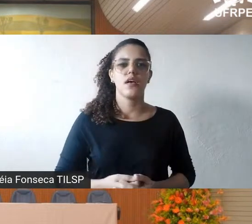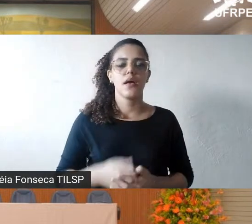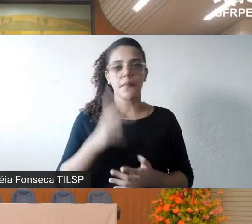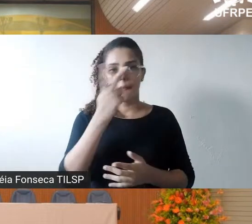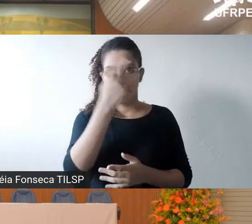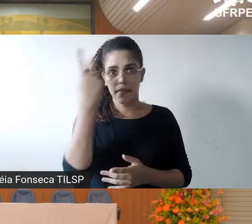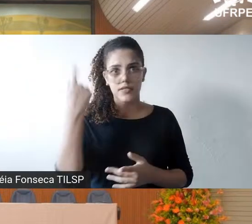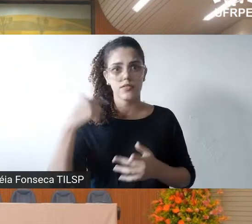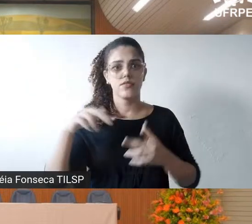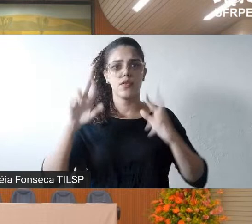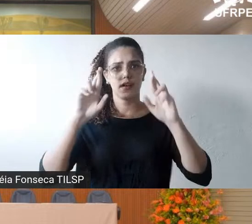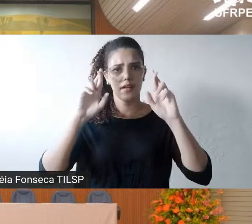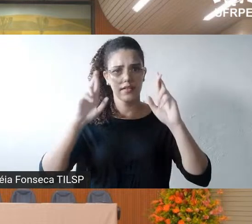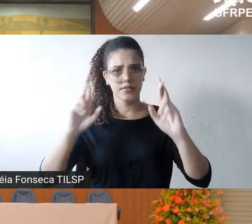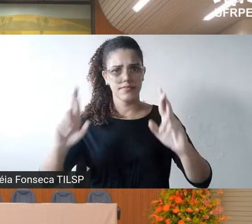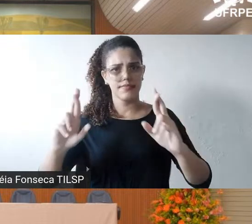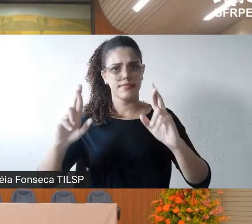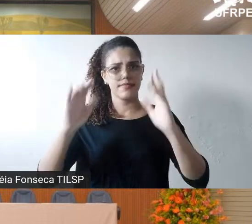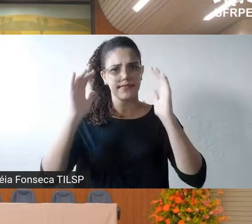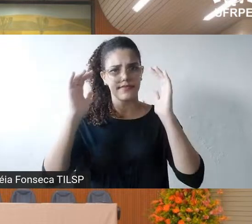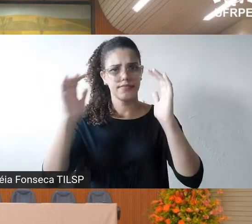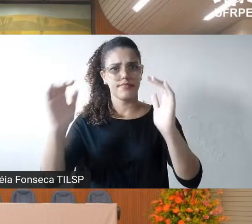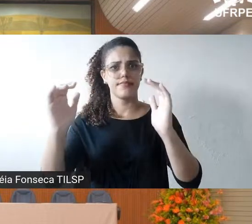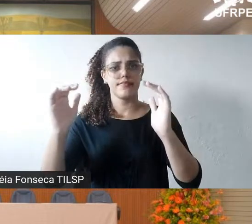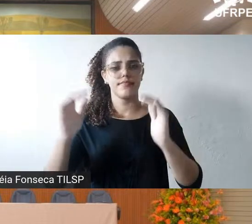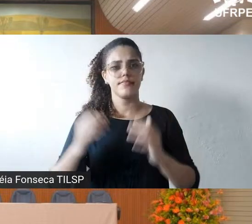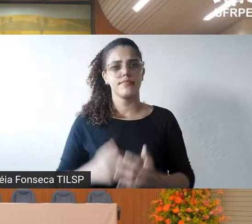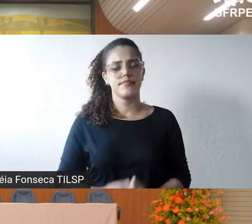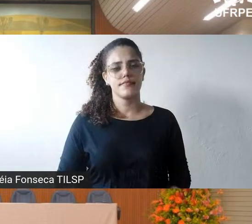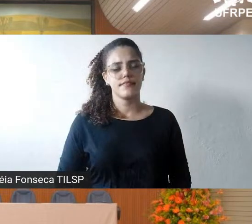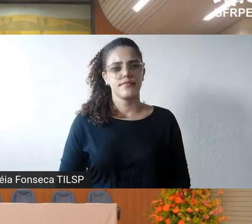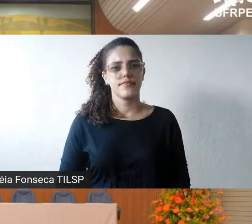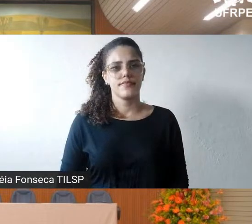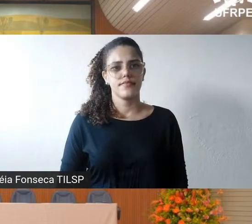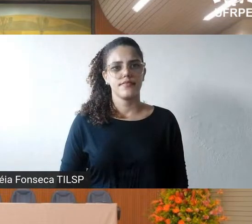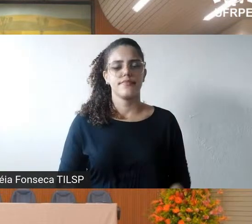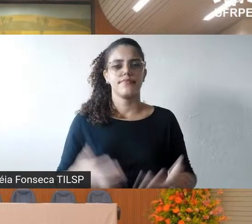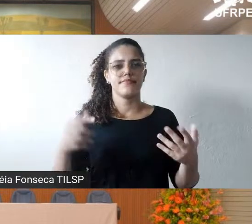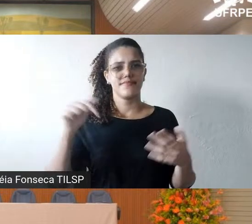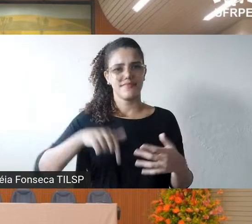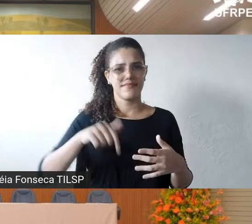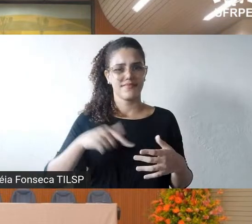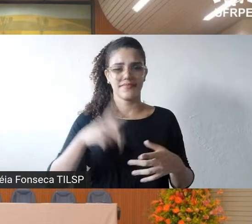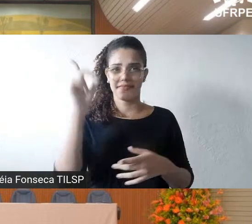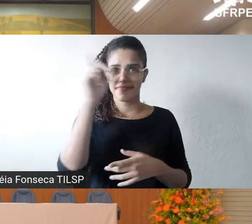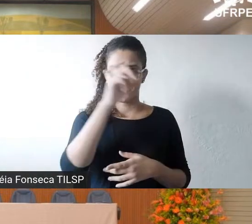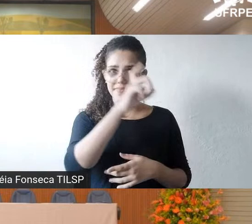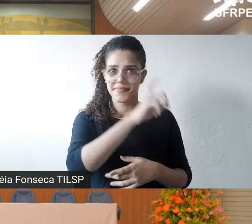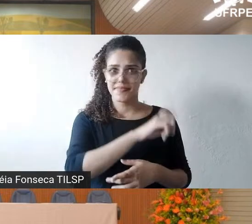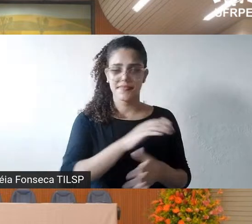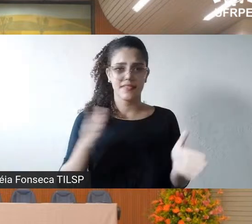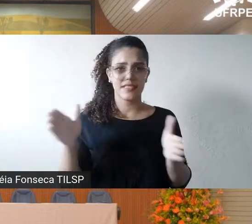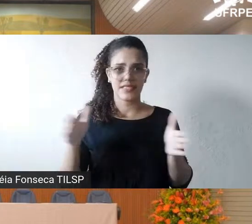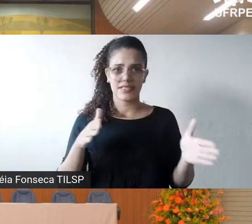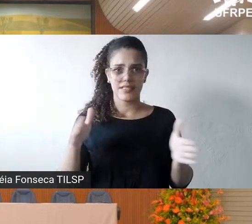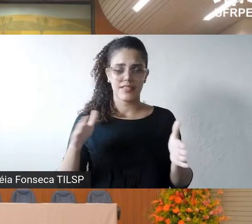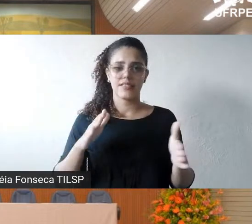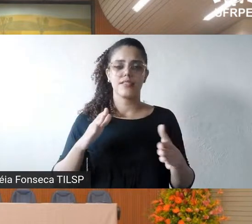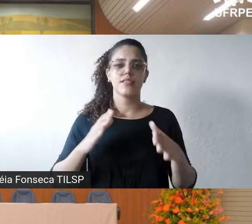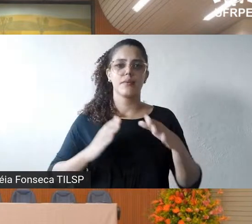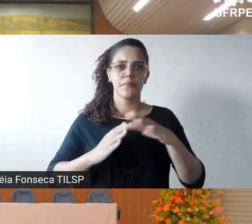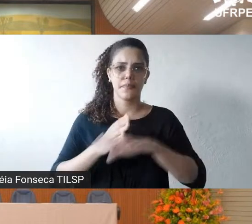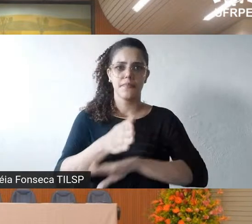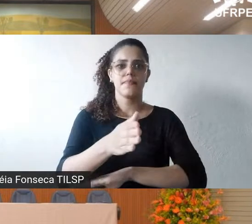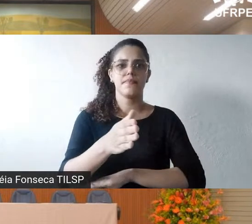sem negacionismo, vamos sair dessa crise. E a Rural, a UFRPE, vai